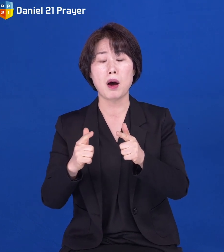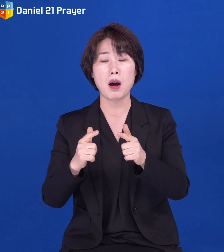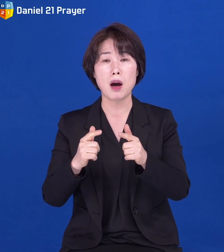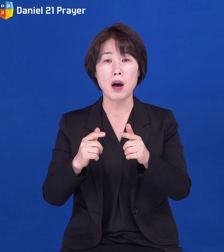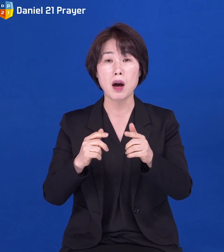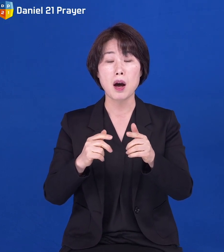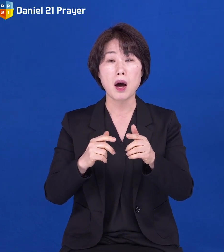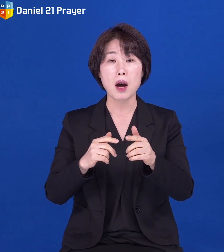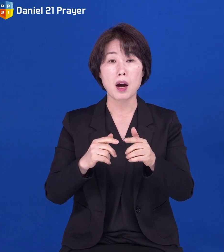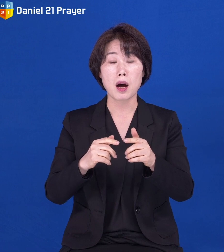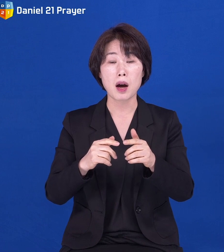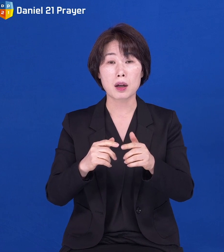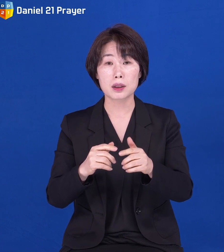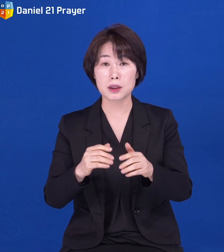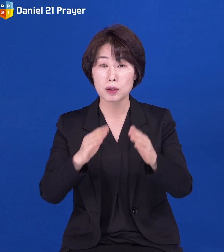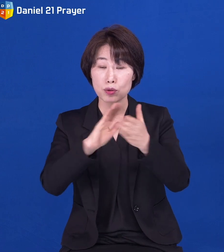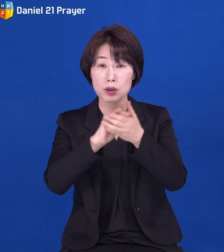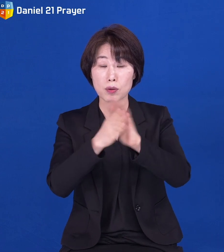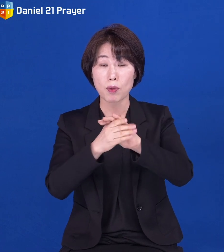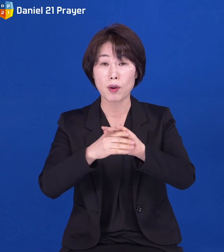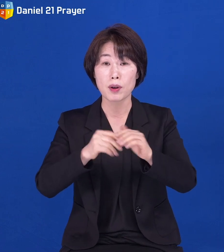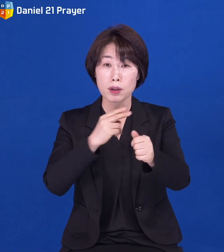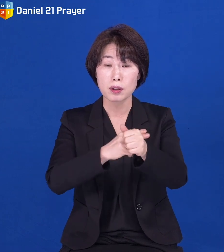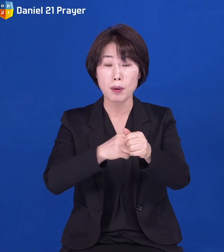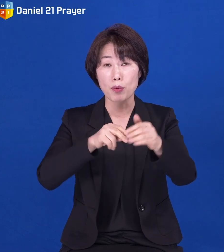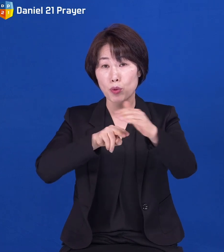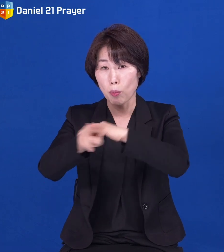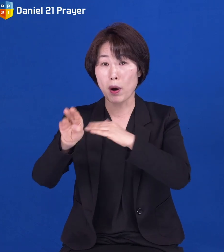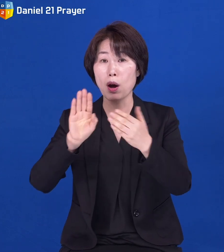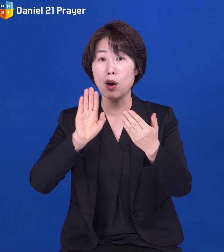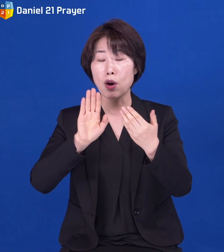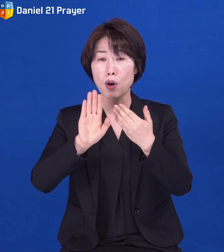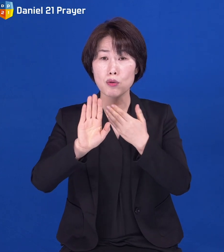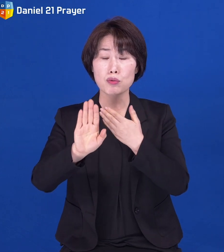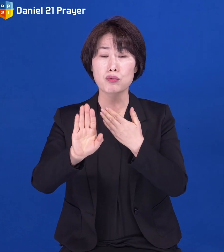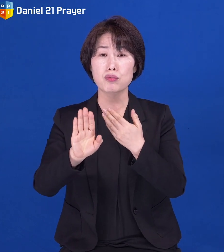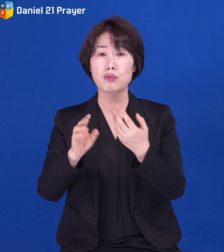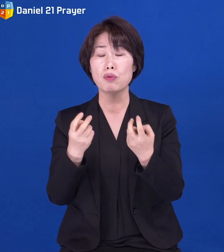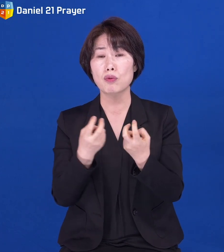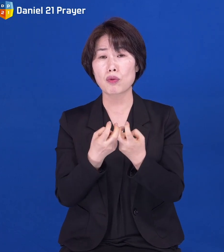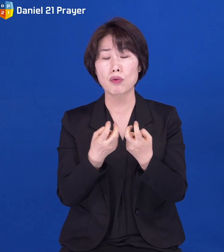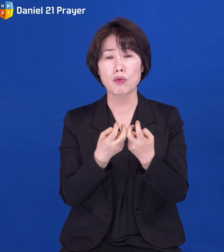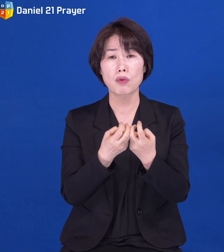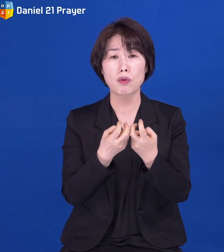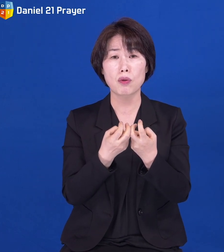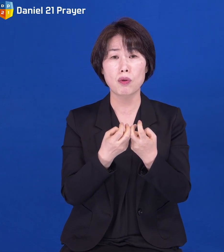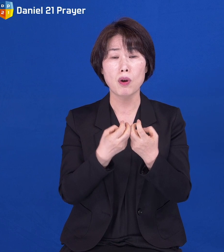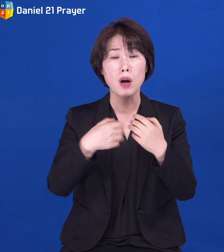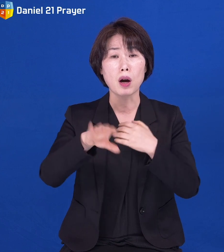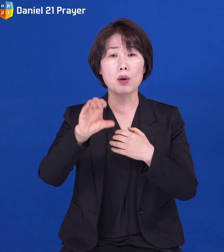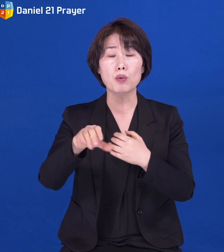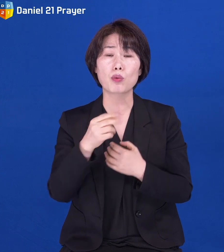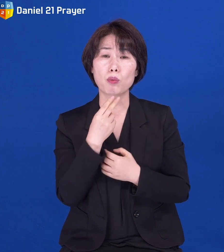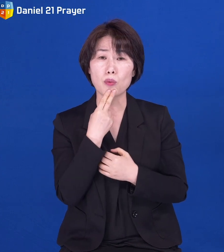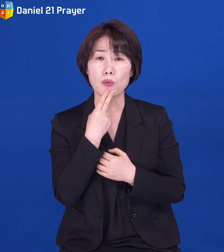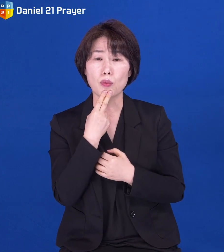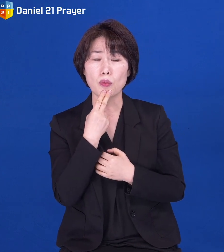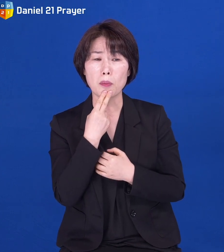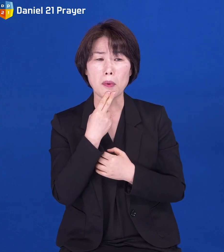애를 어디다 보내야 되잖아요. 겨우겨우 이제 적응을 했는데 또 어디를 가야 되는데 그래서